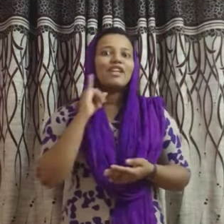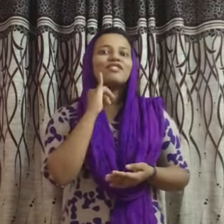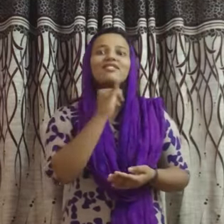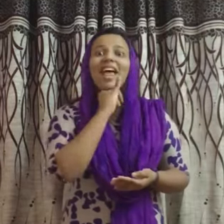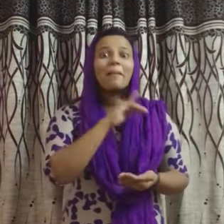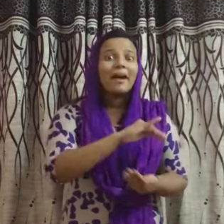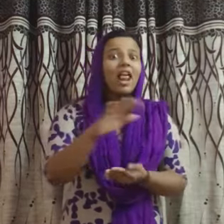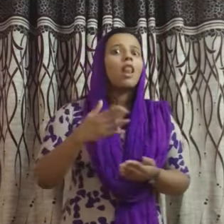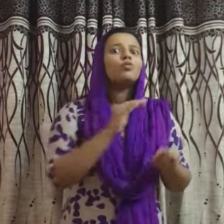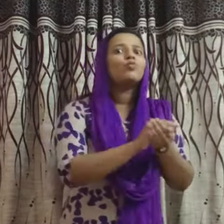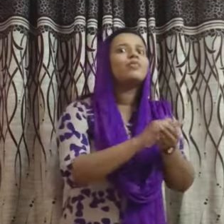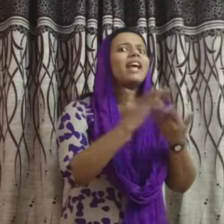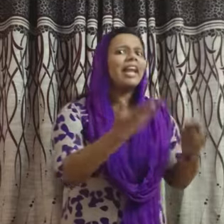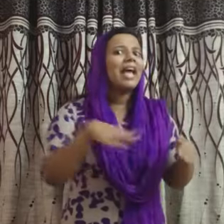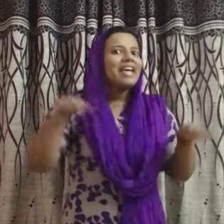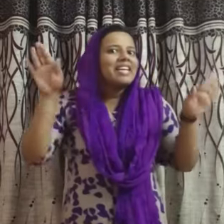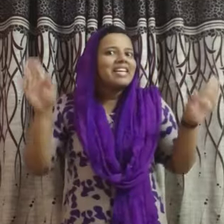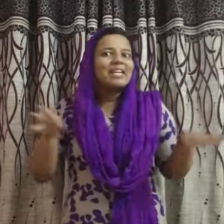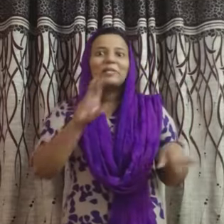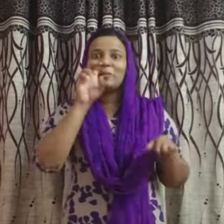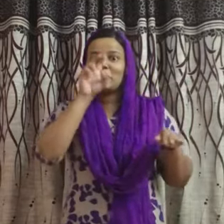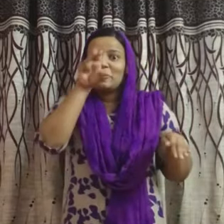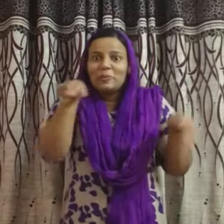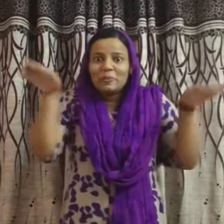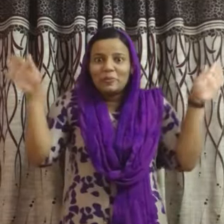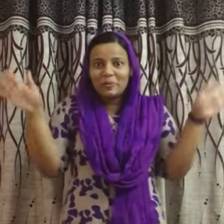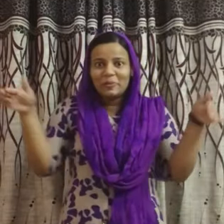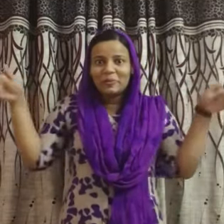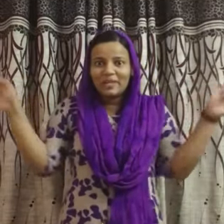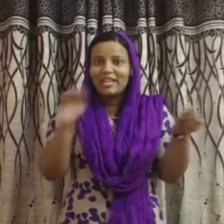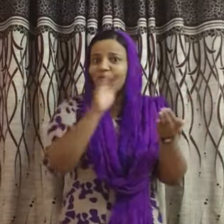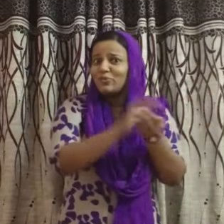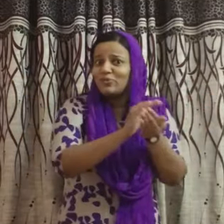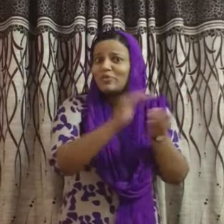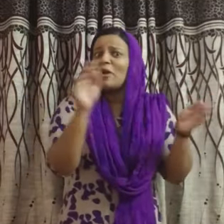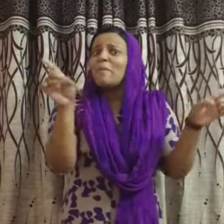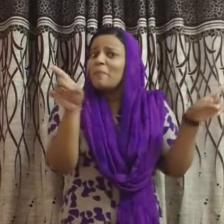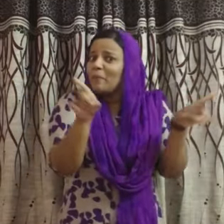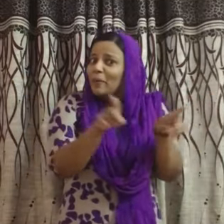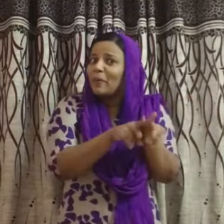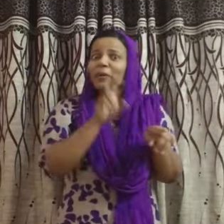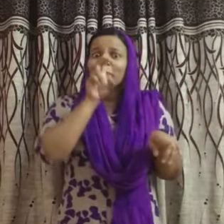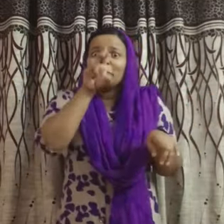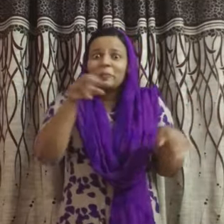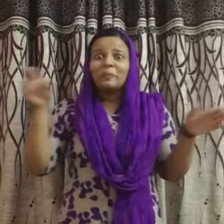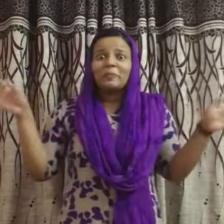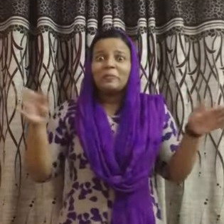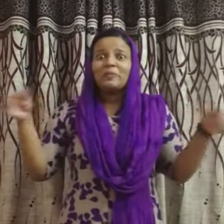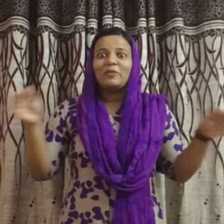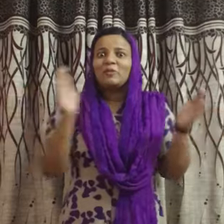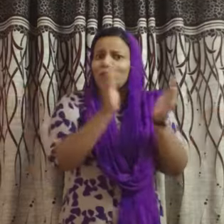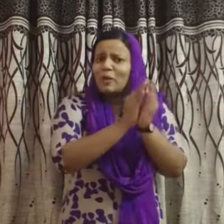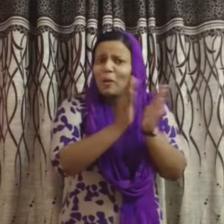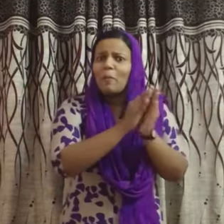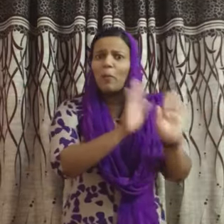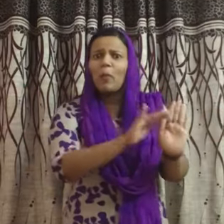ഞാൻ നിങ്ങളെ കഴുകന്മാരുടെ ചിറകിൽ വഹിച്ച്. അതായത് ദൈവജനത്തോട് ദൈവാത്മാവ് പറയുക, നിങ്ങളല്ല പുറത്തു കൊണ്ടുപോകുന്ന മിസ്രയീമ്യർ, ഞാനാ